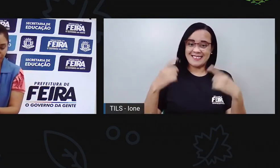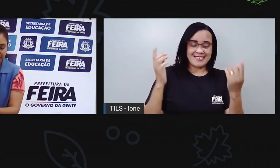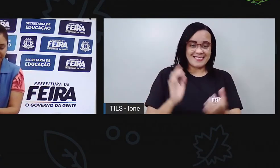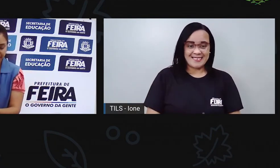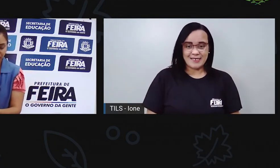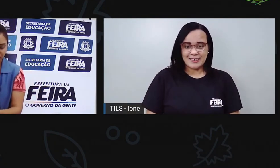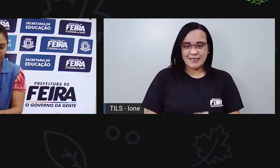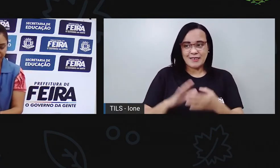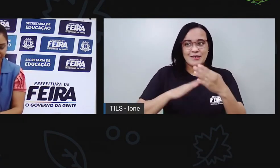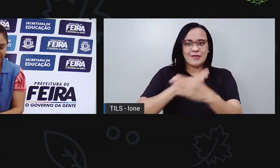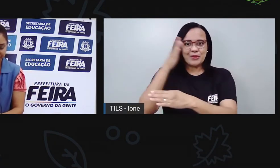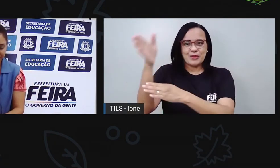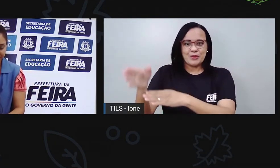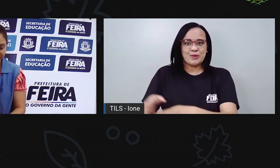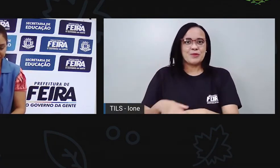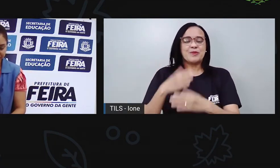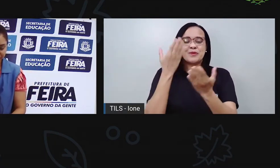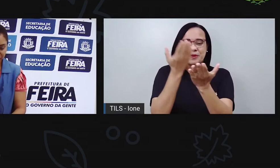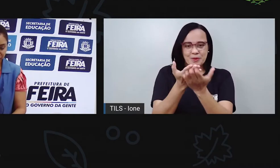Foram para a escola.